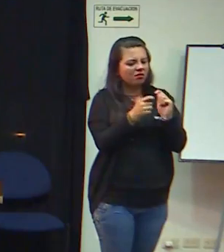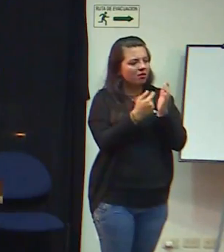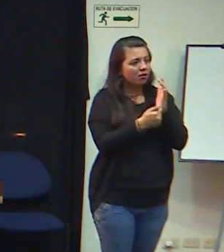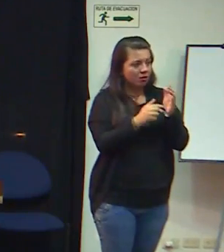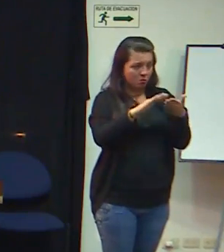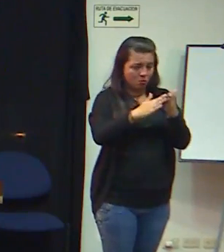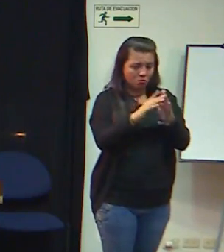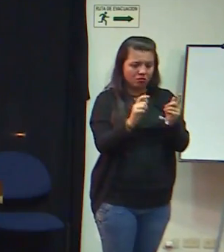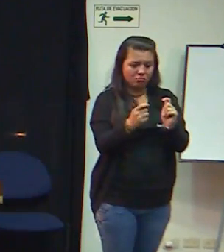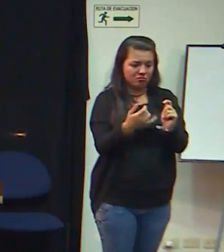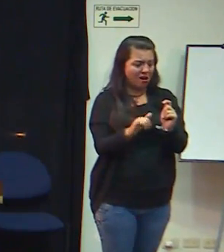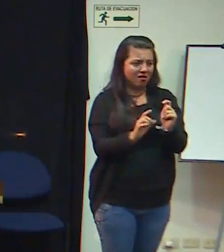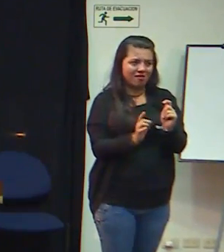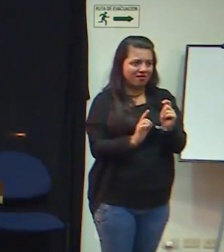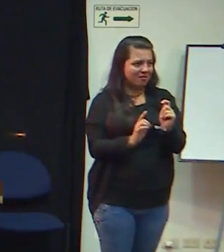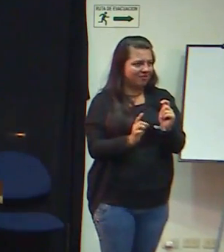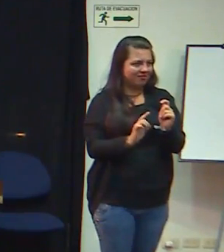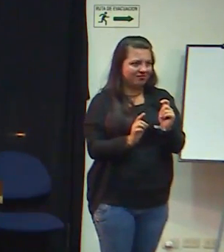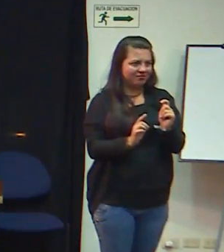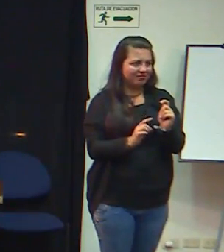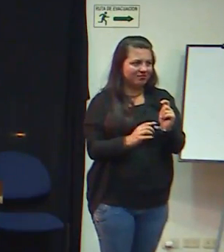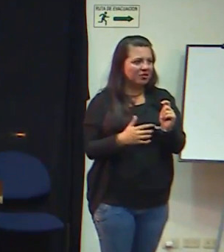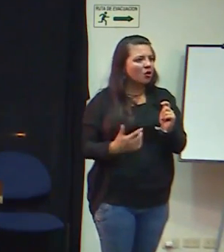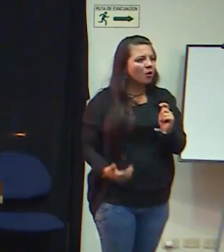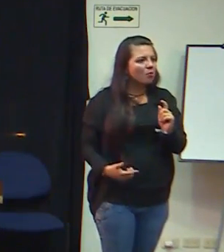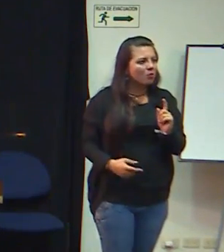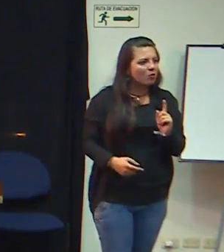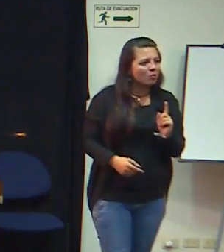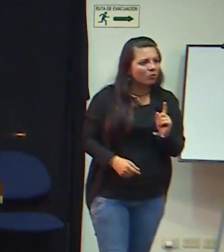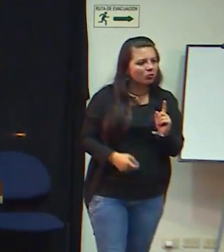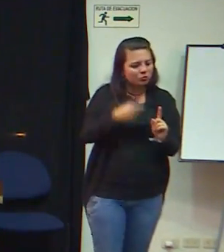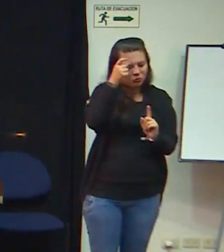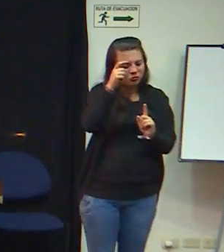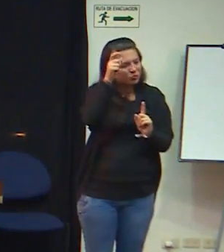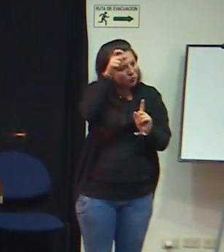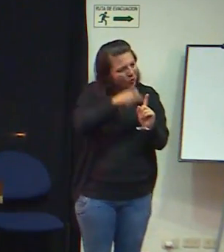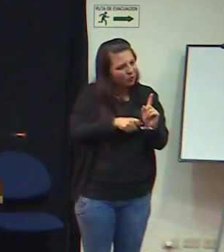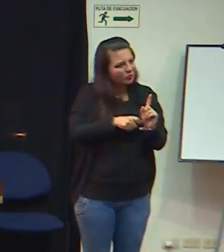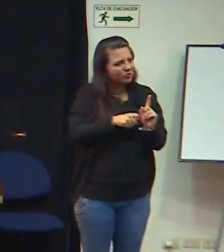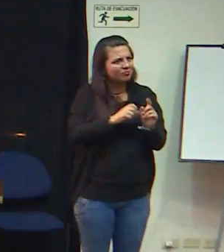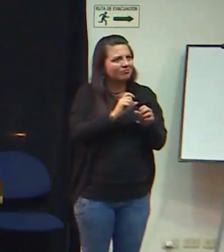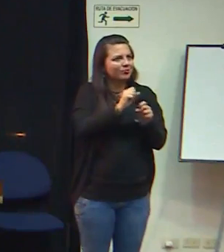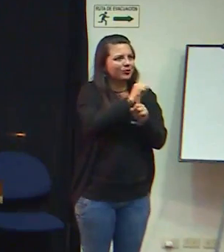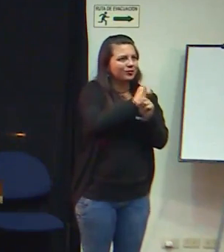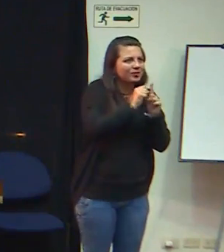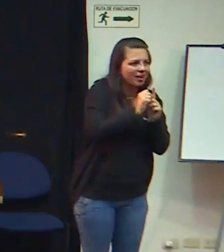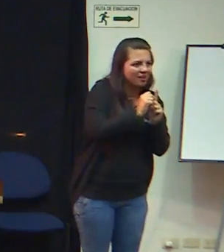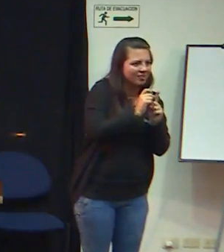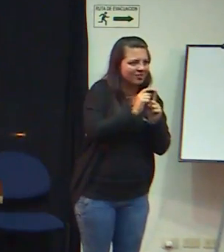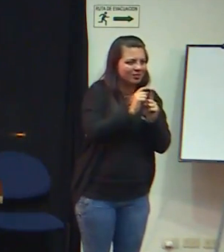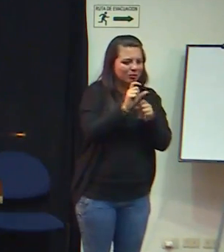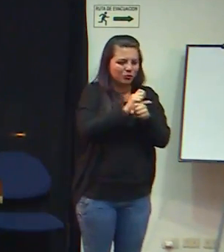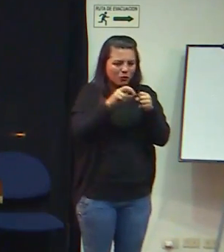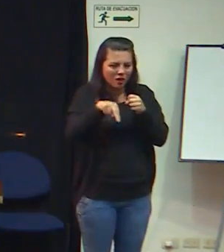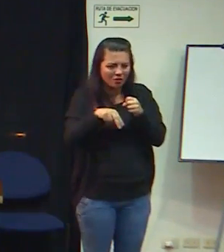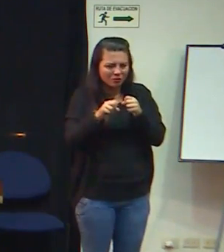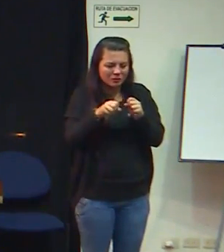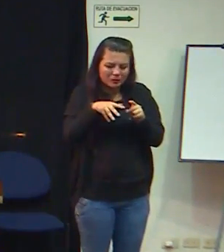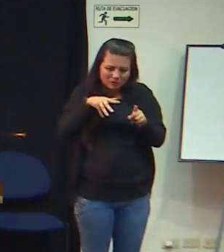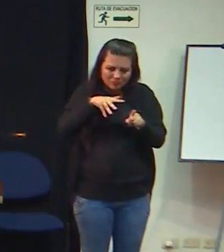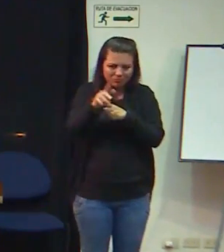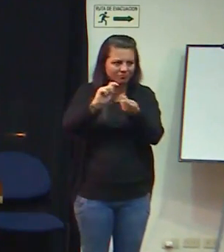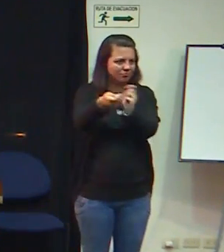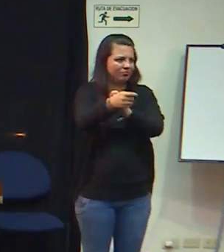comunidad, sino también como ese sujeto social, ciudadano, que transforma sus contextos